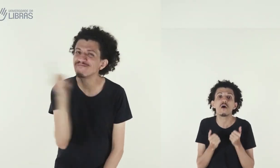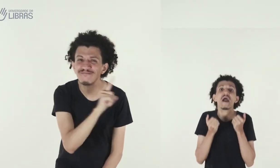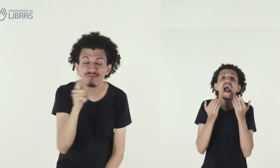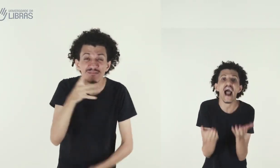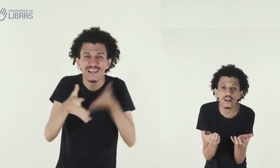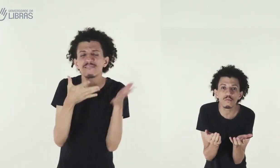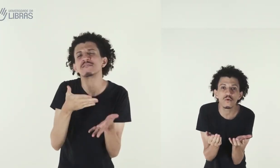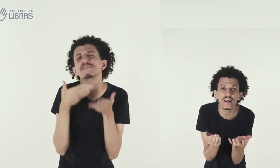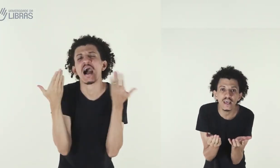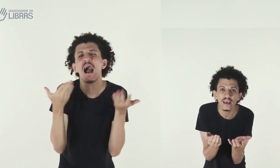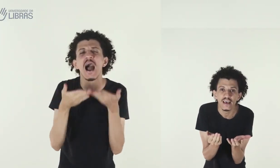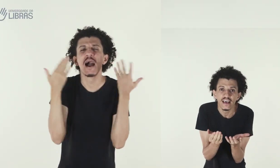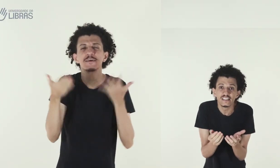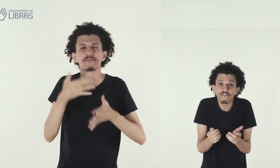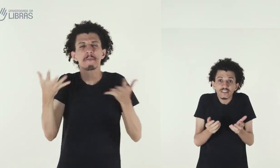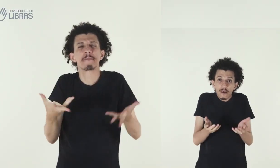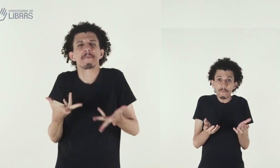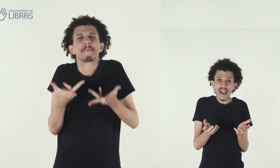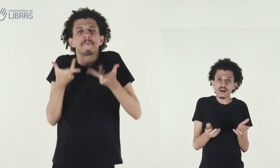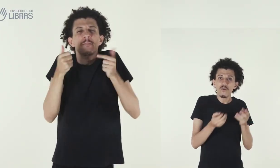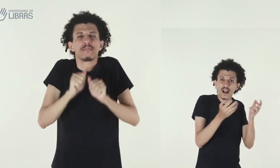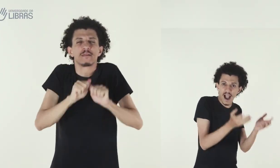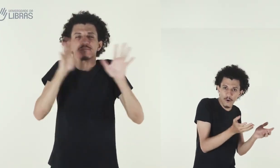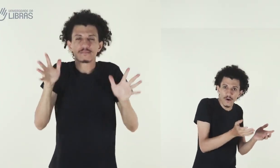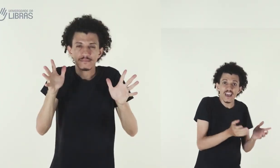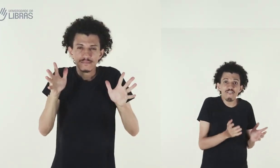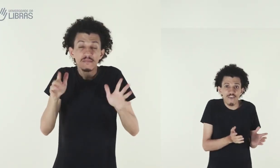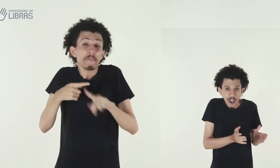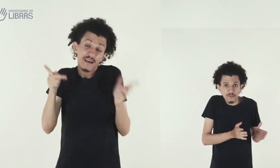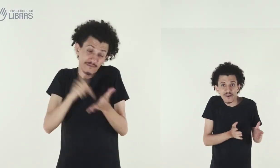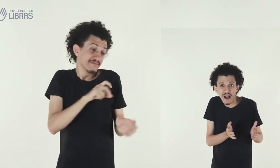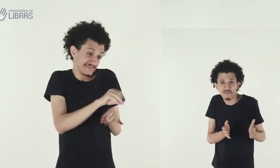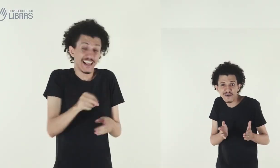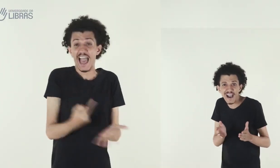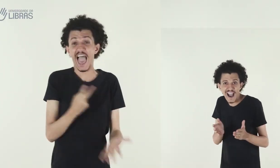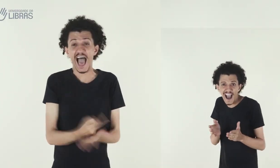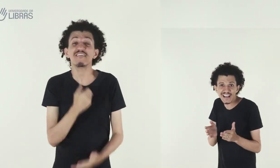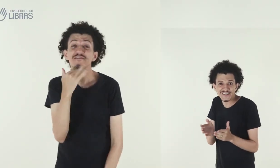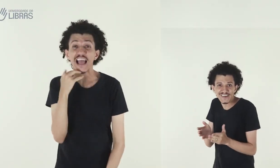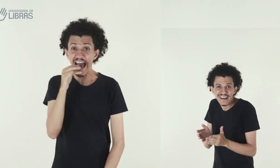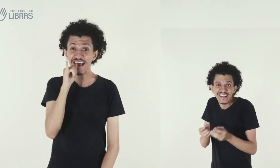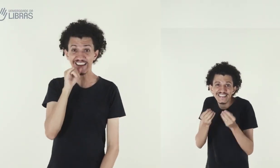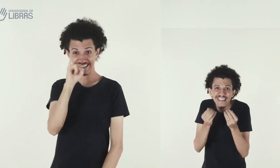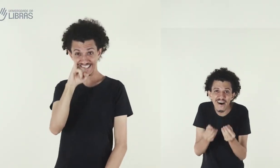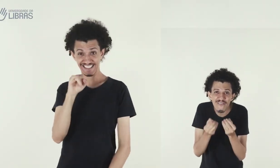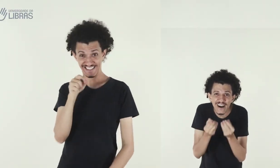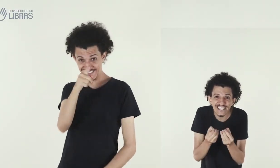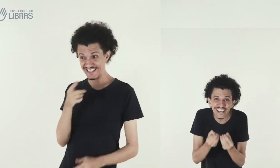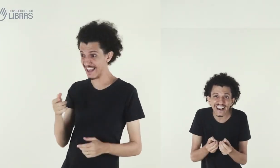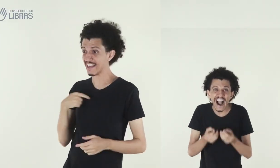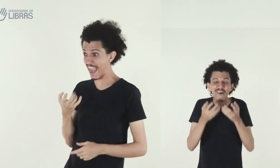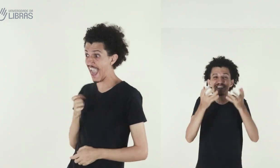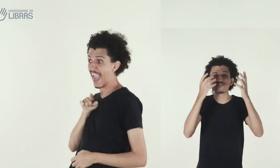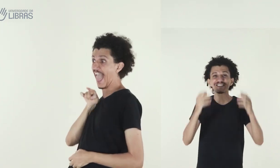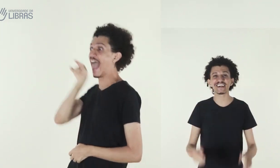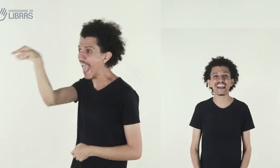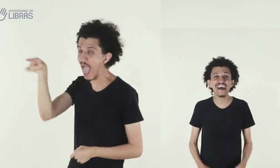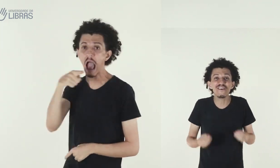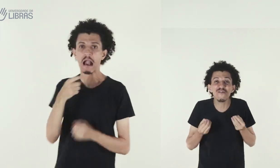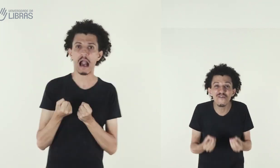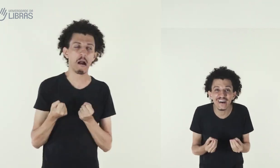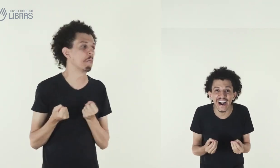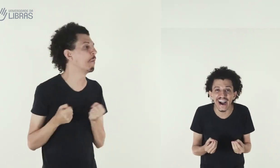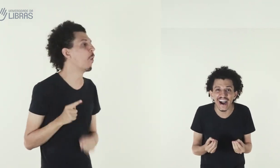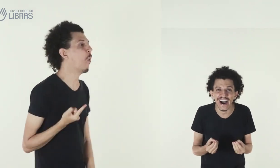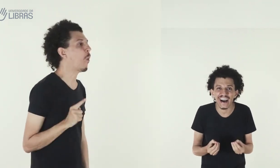te ensinam errado por aí. Se você pega um carro e vai para o caminho errado, não vai chegar onde você